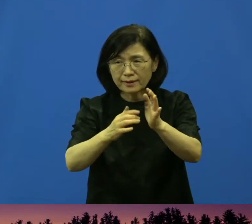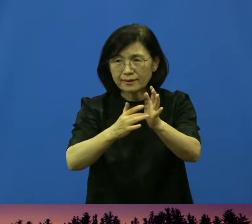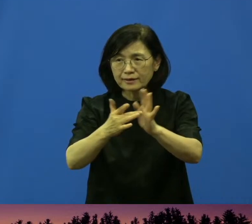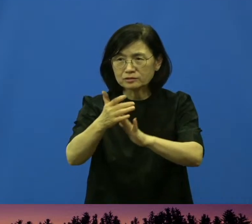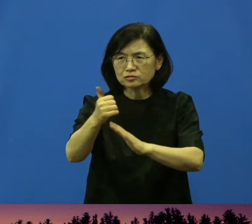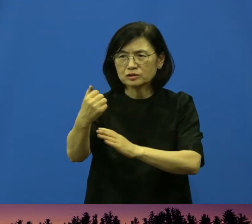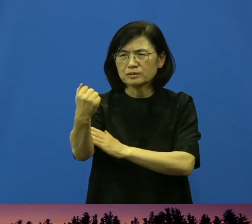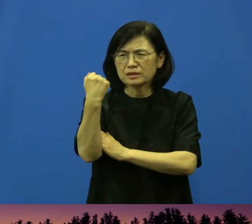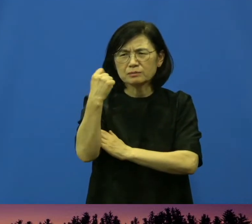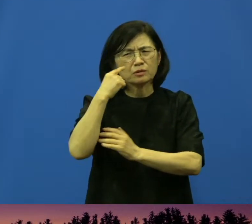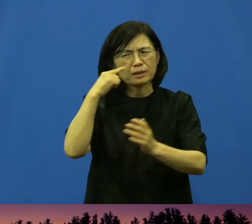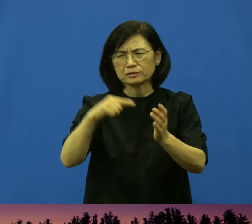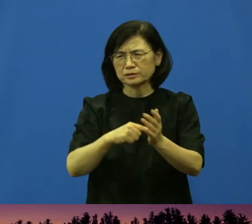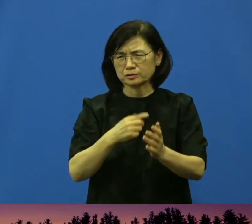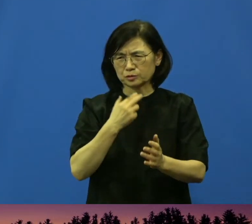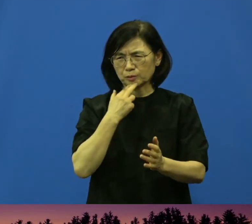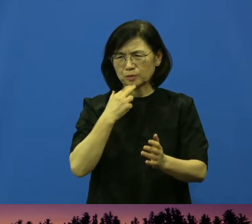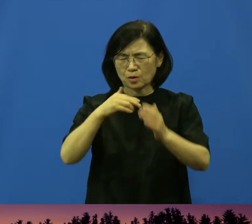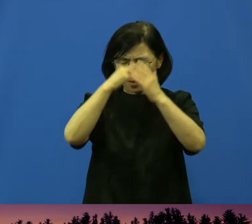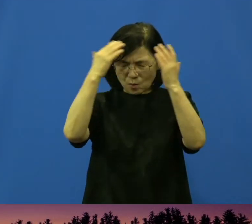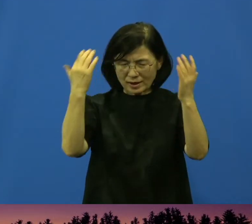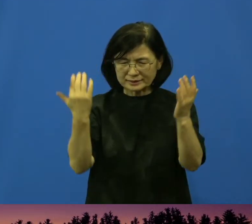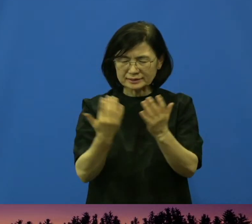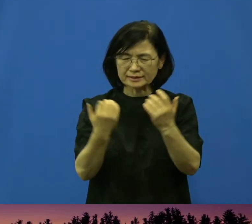완전히 빠졌어요.